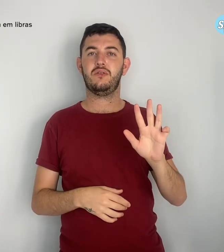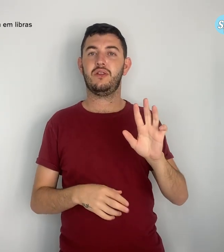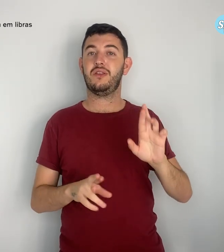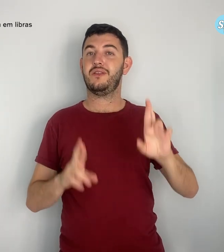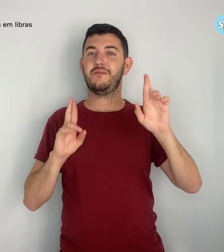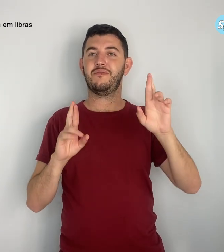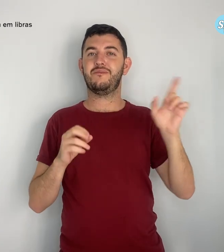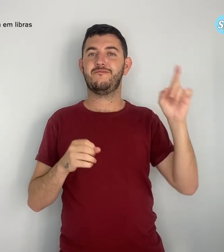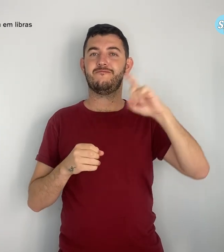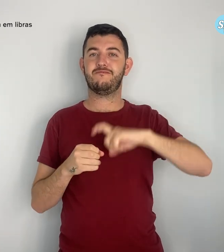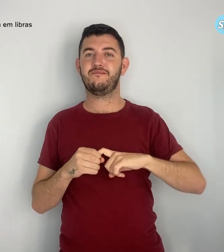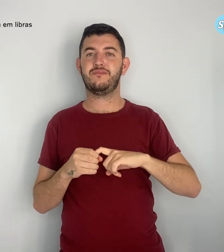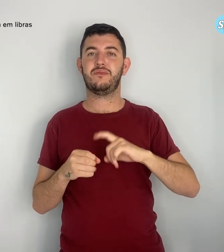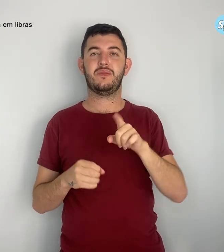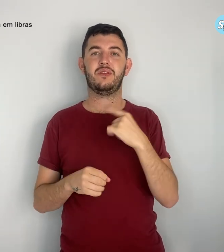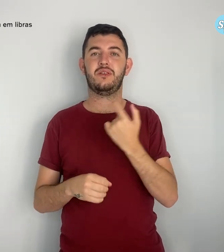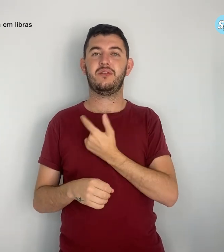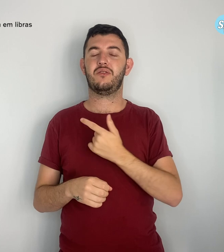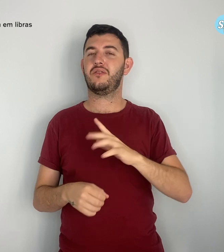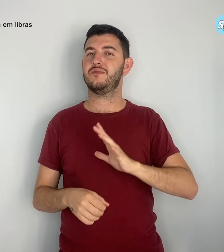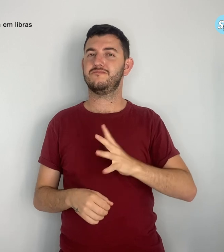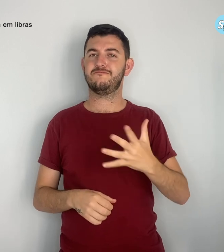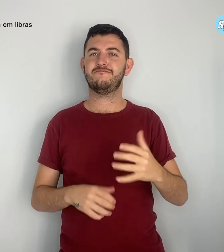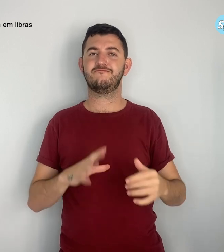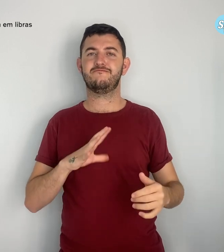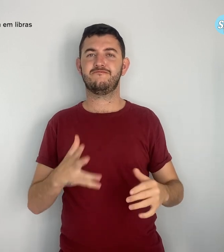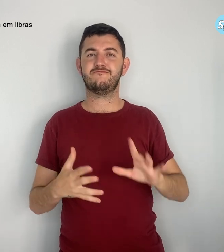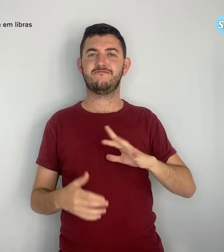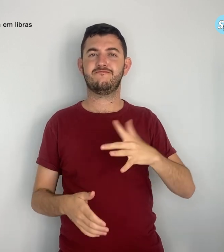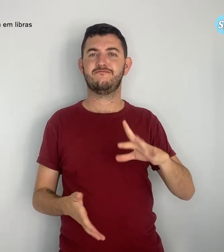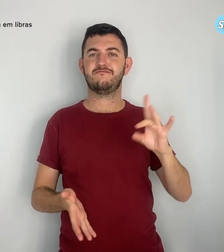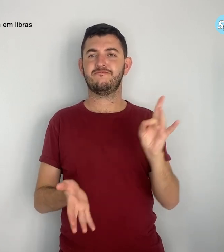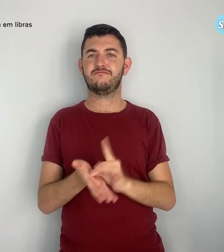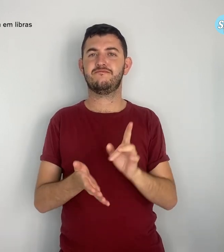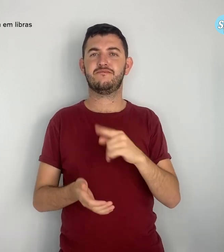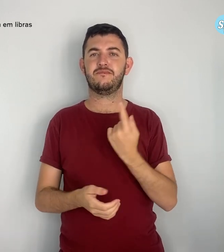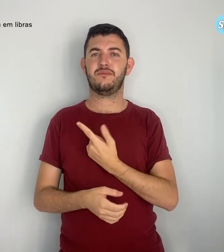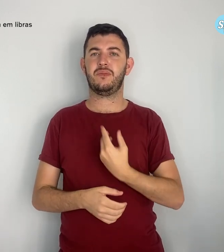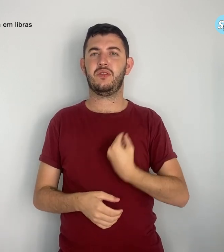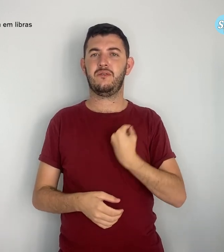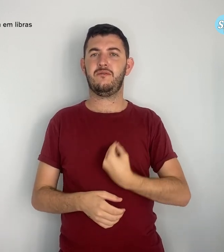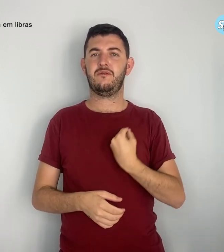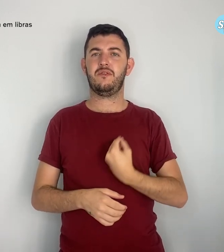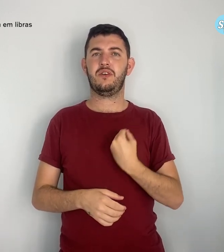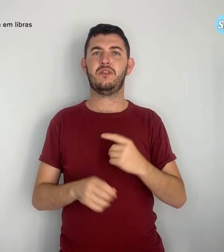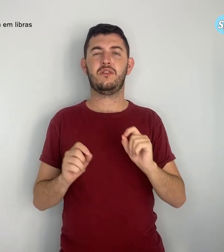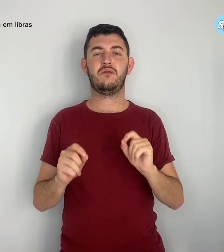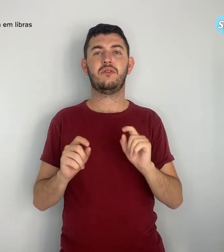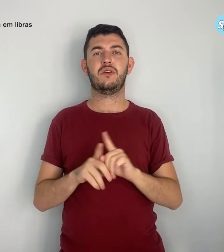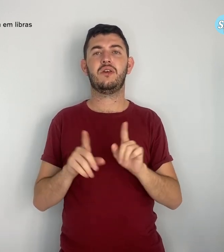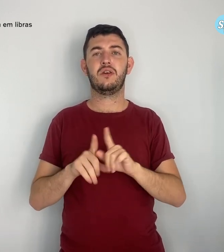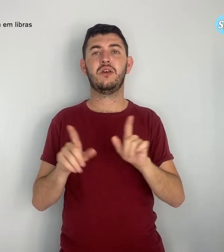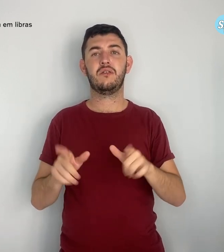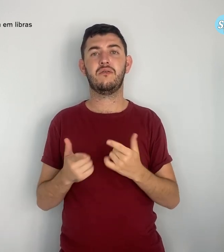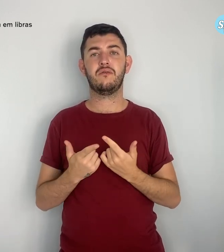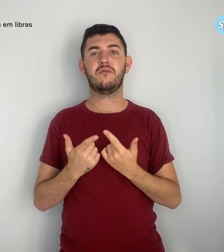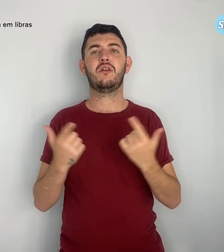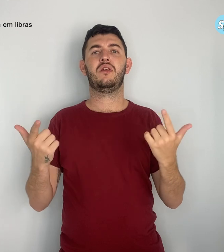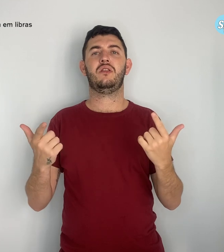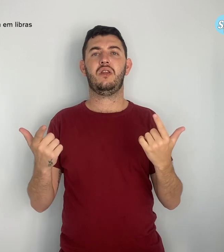e nos enchia de coragem para enfrentarmos a conjuntura construída com o golpe contra a